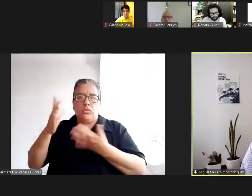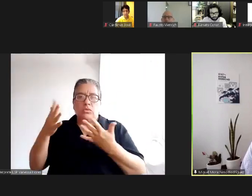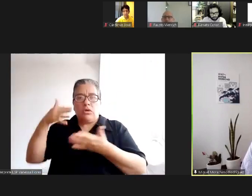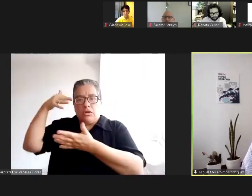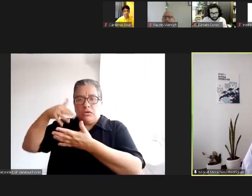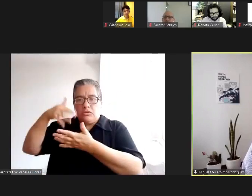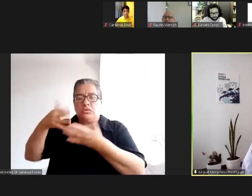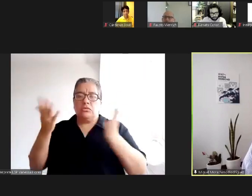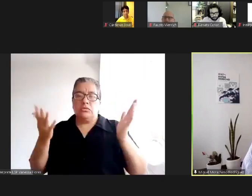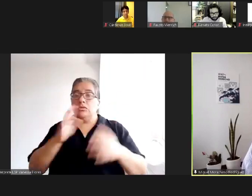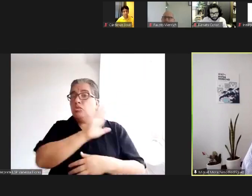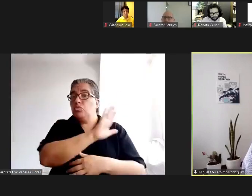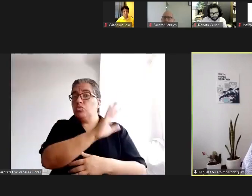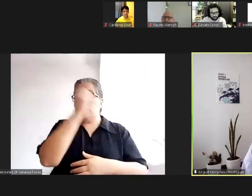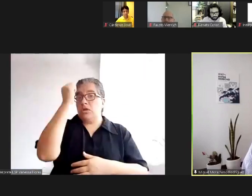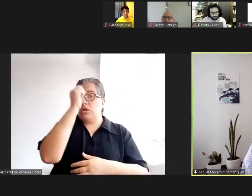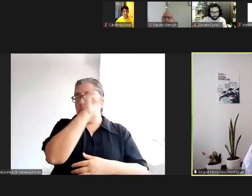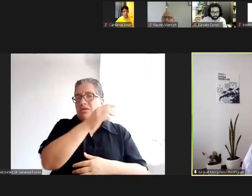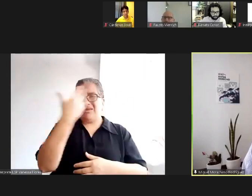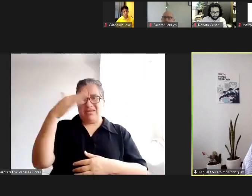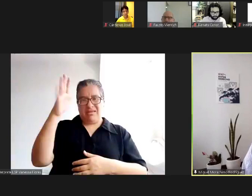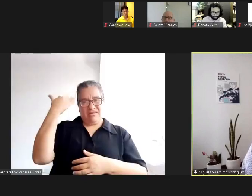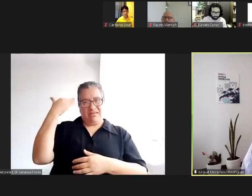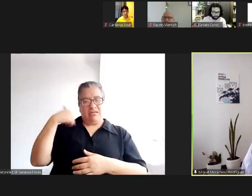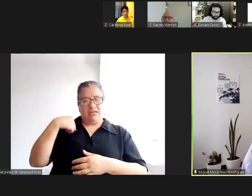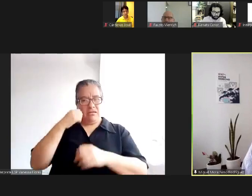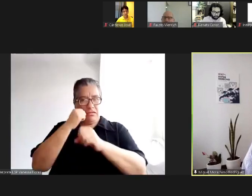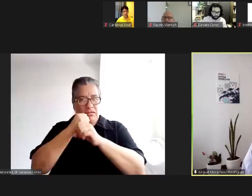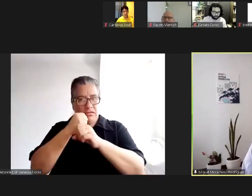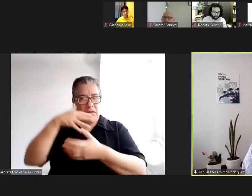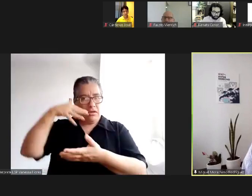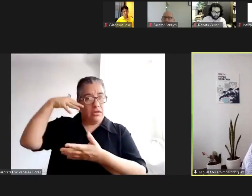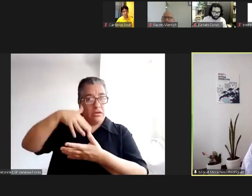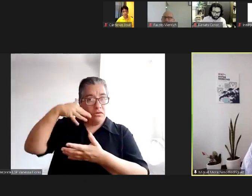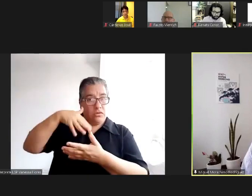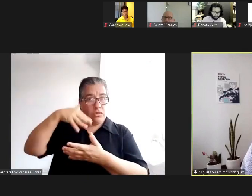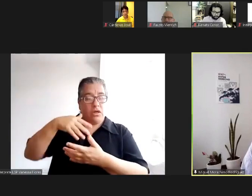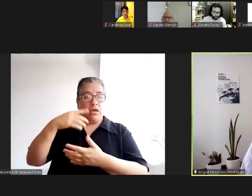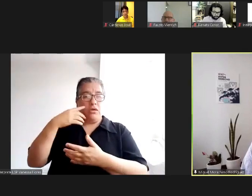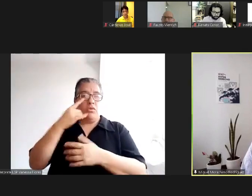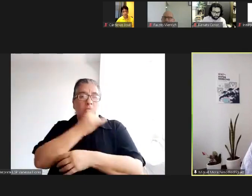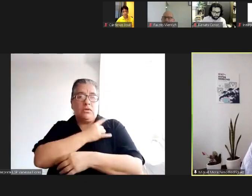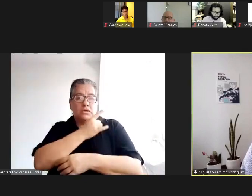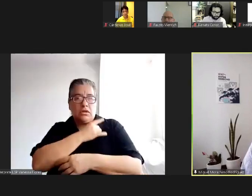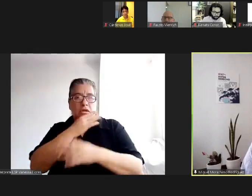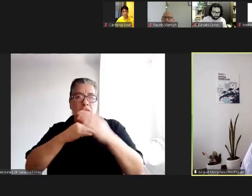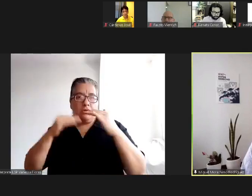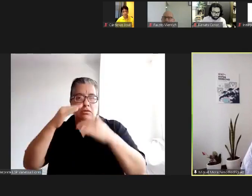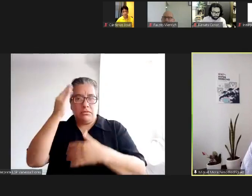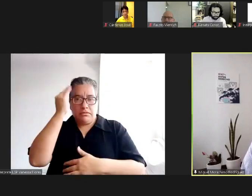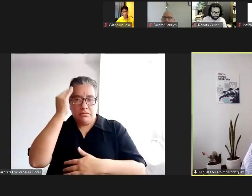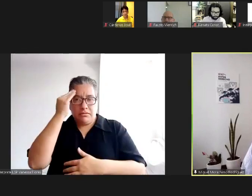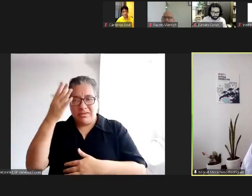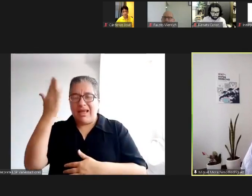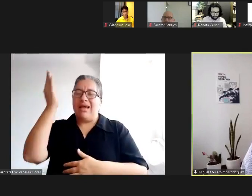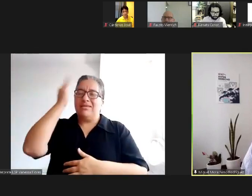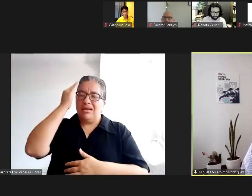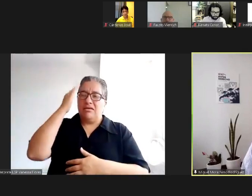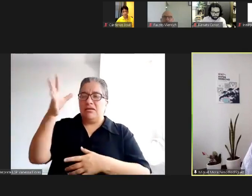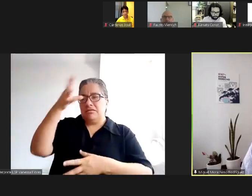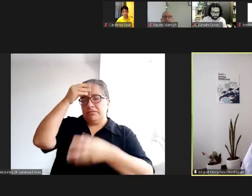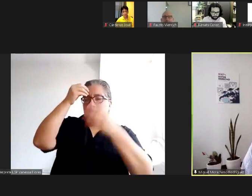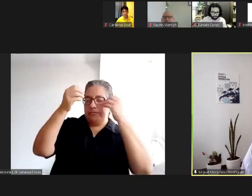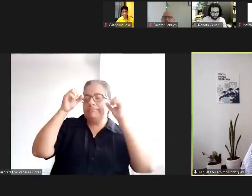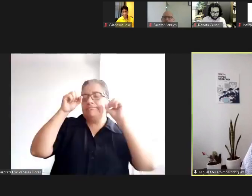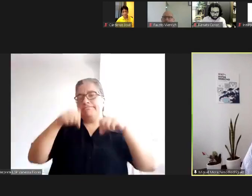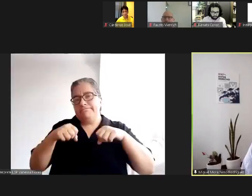todos quienes hemos estudiado o hemos seguido alguna instrucción superior nos hemos familiarizado y que claro,